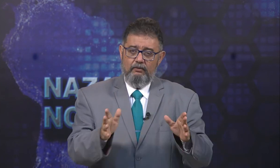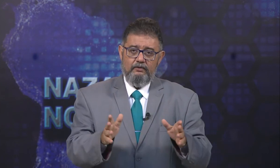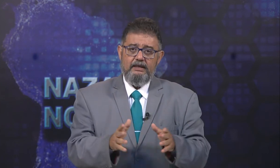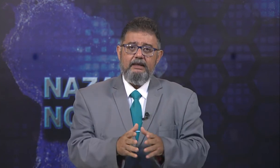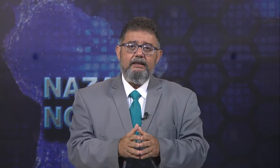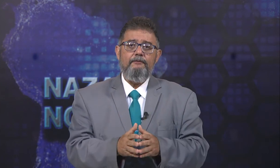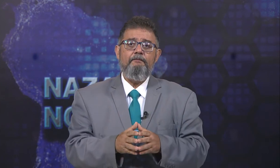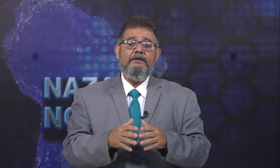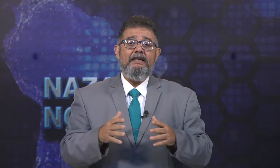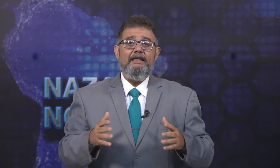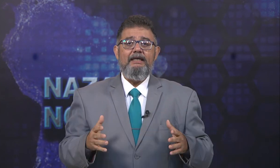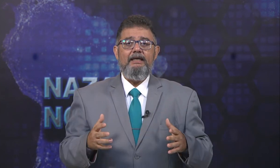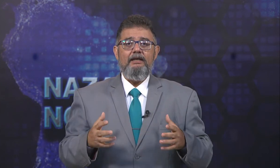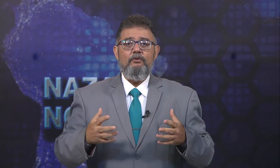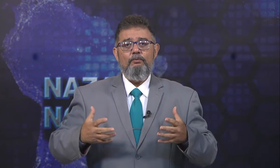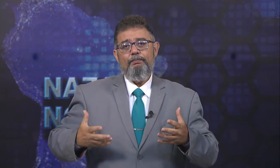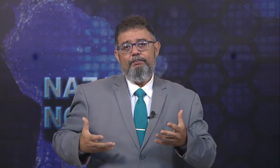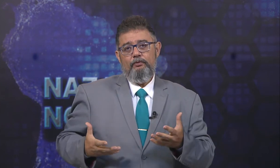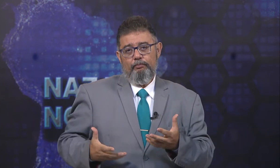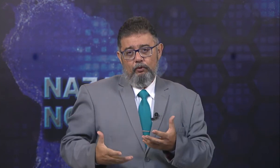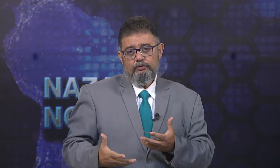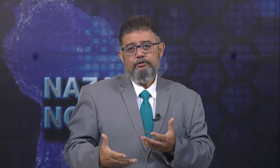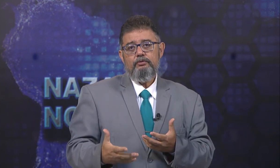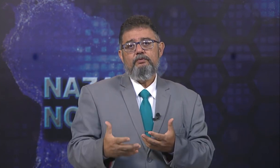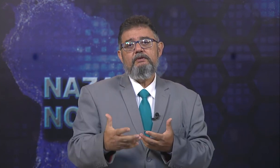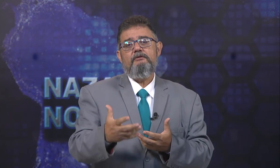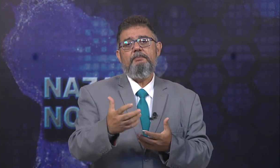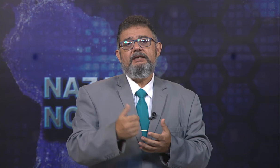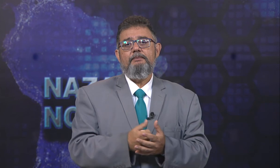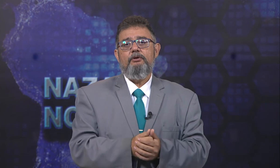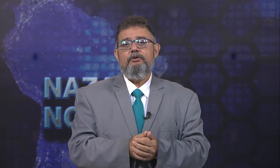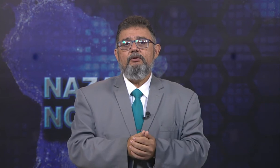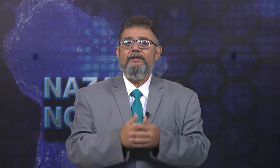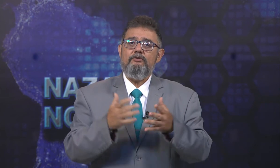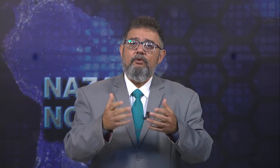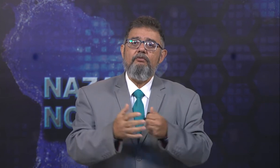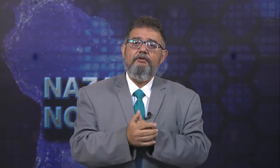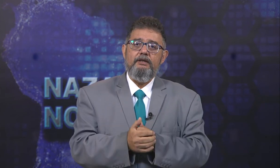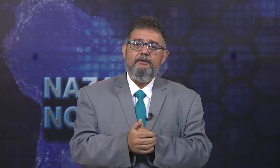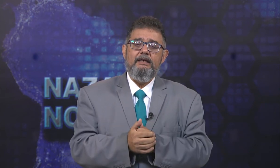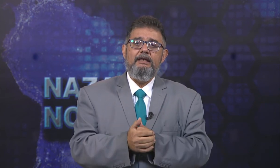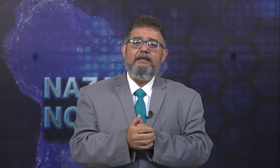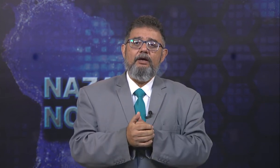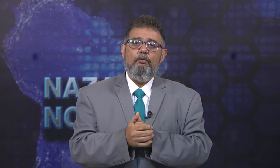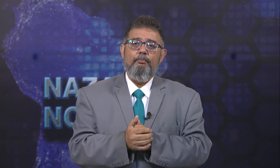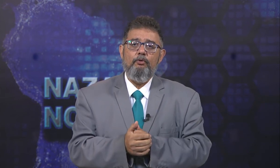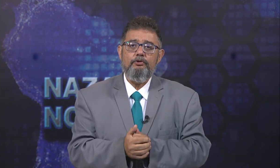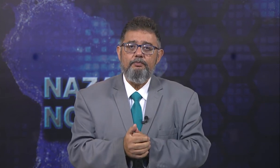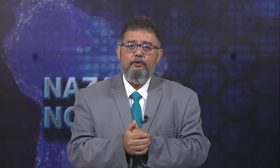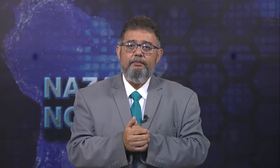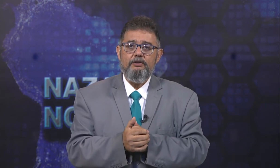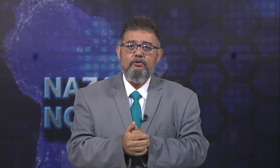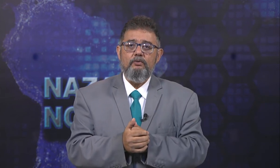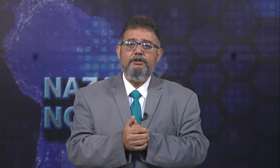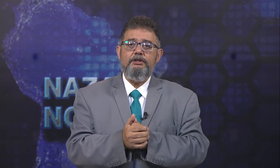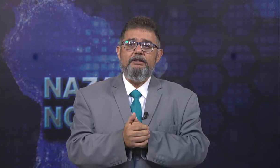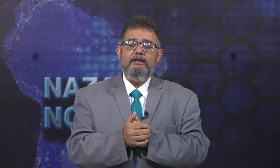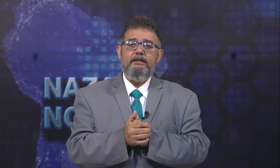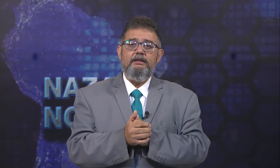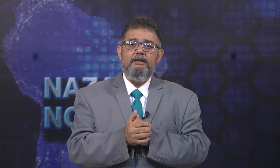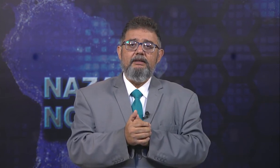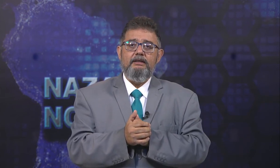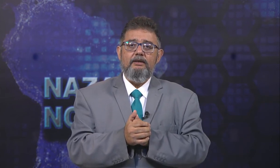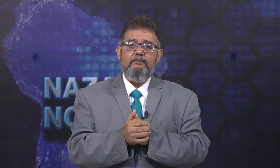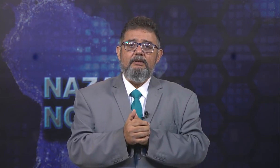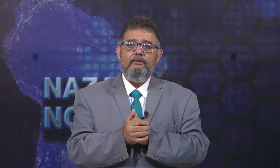não conseguiram e no bojo de tudo isso se percebeu que não é só o governo que é composto por pessoas que